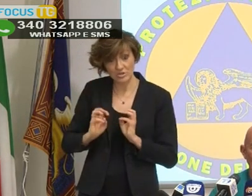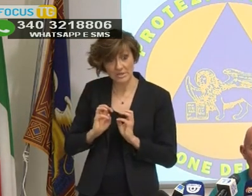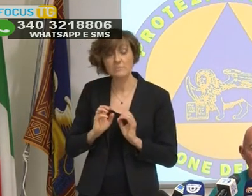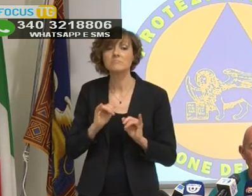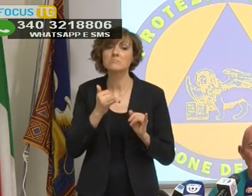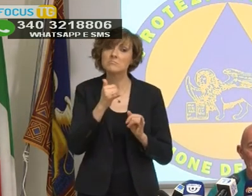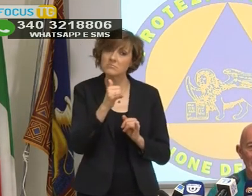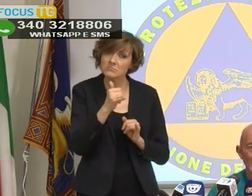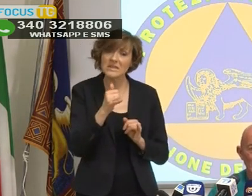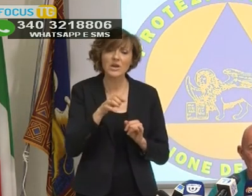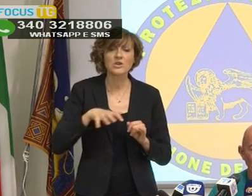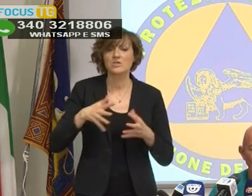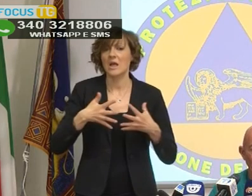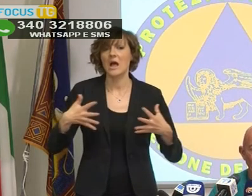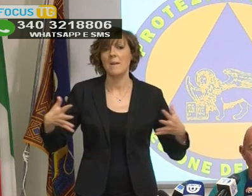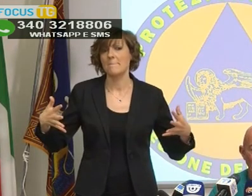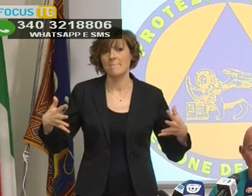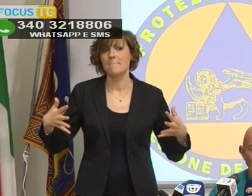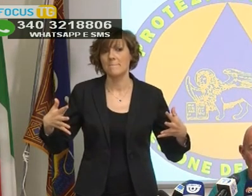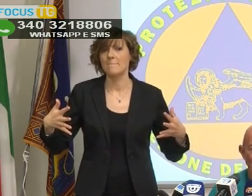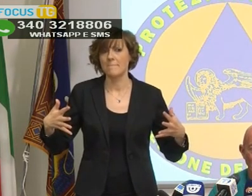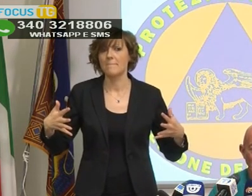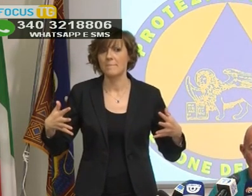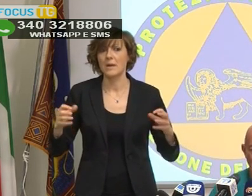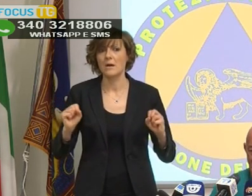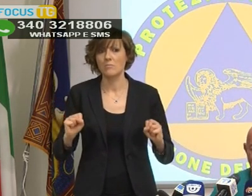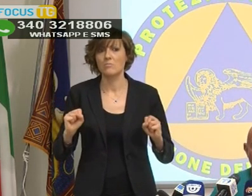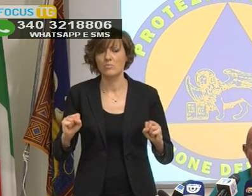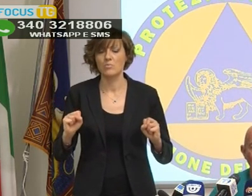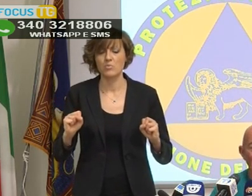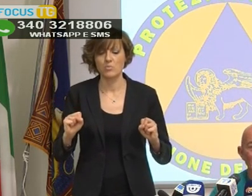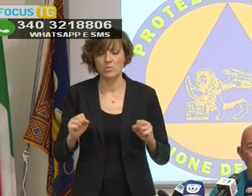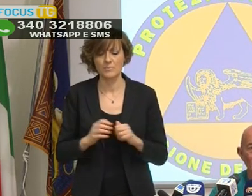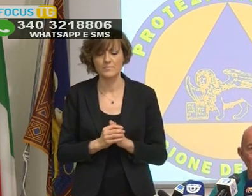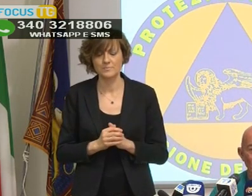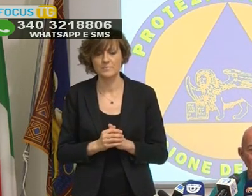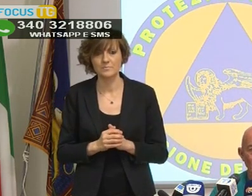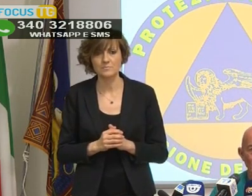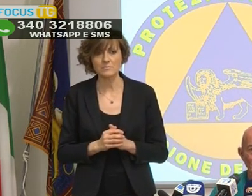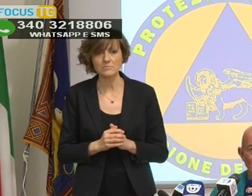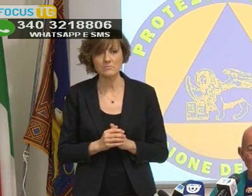zona ampia e poco, diciamo così, settoriale.